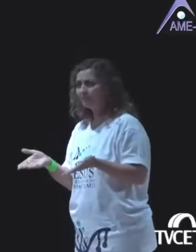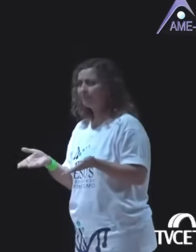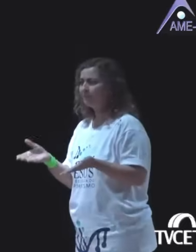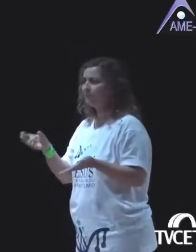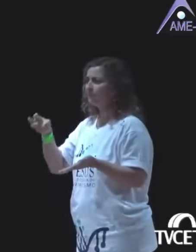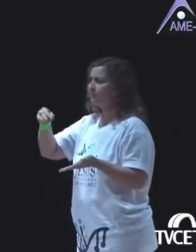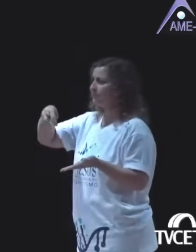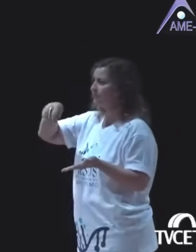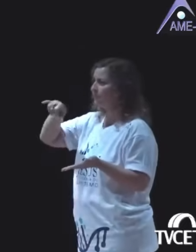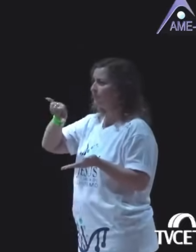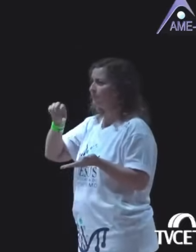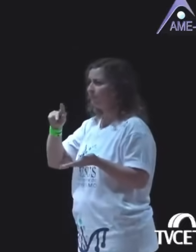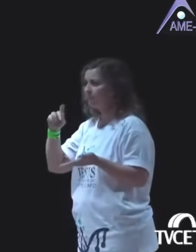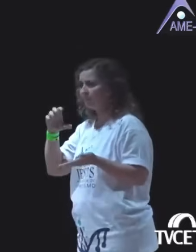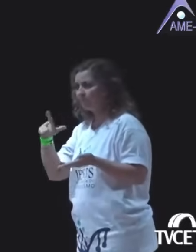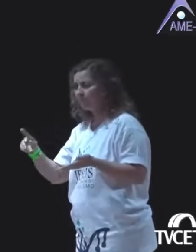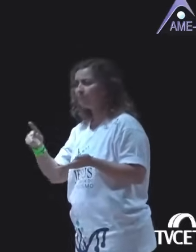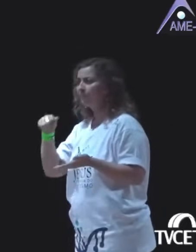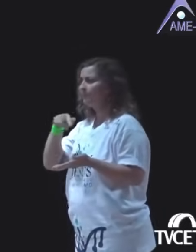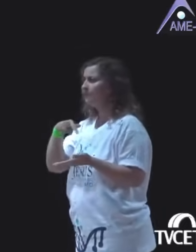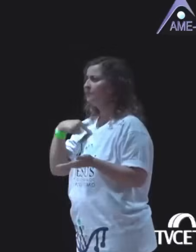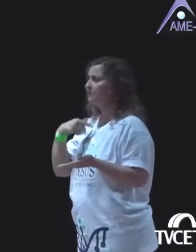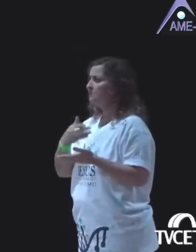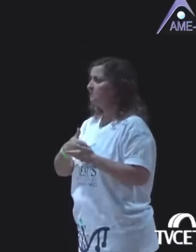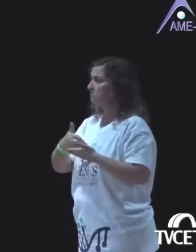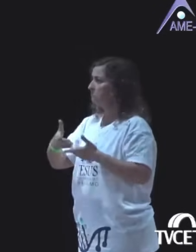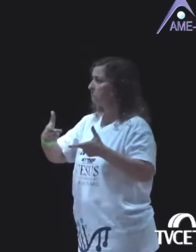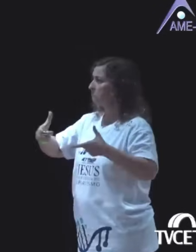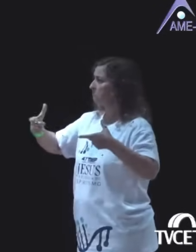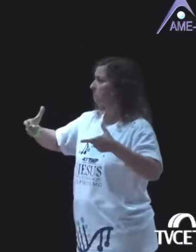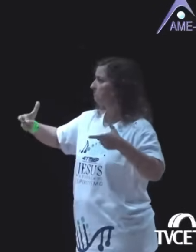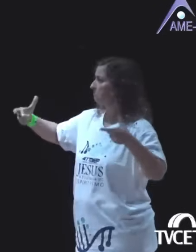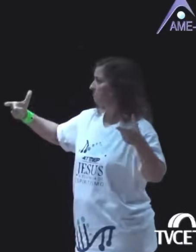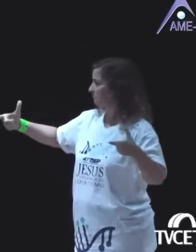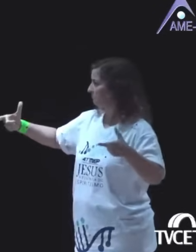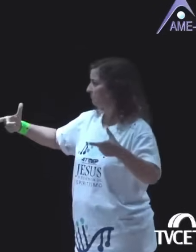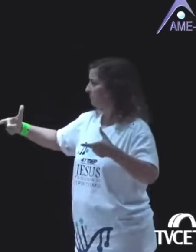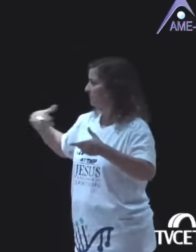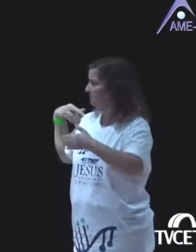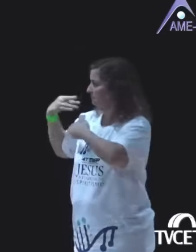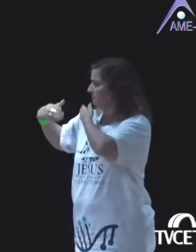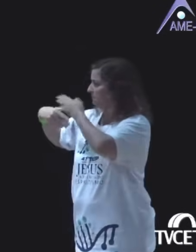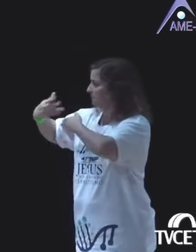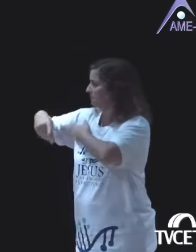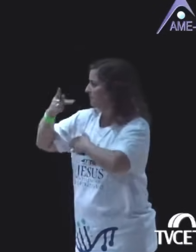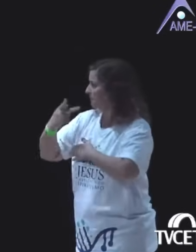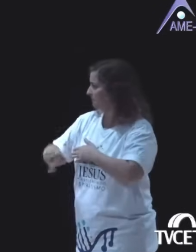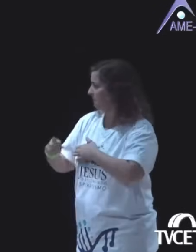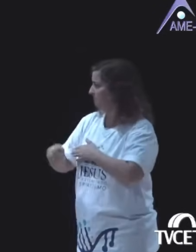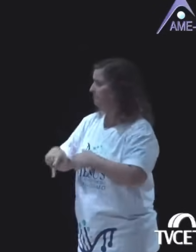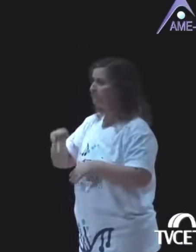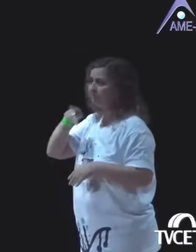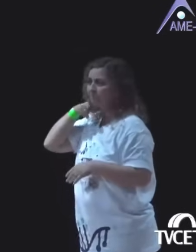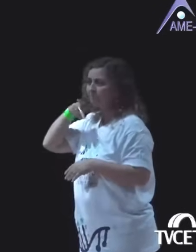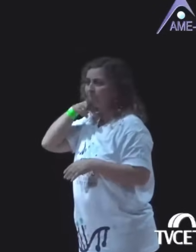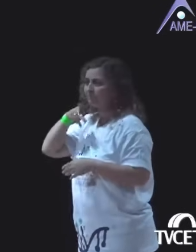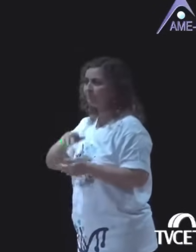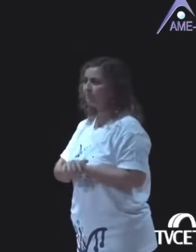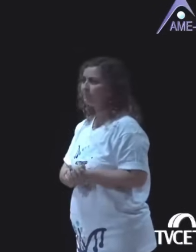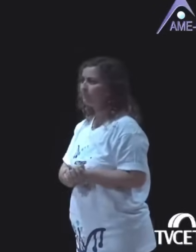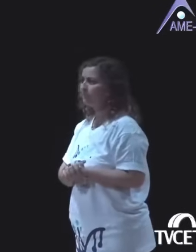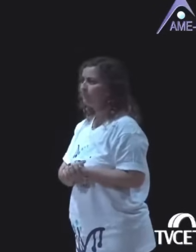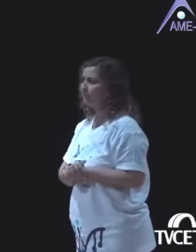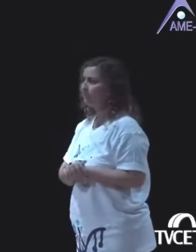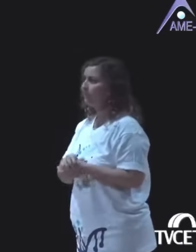consolidado um evento que cresce em quantidade em qualidade na Paraíba